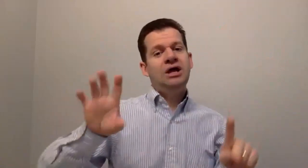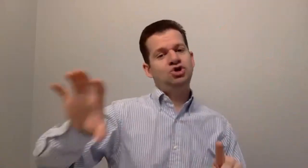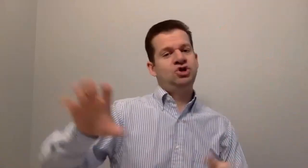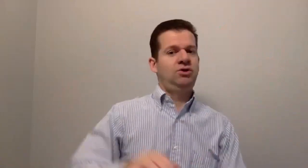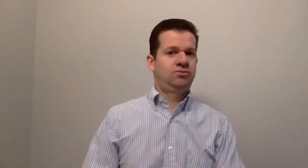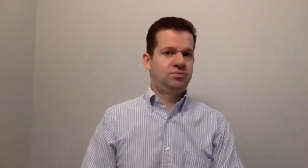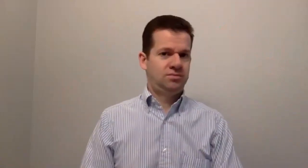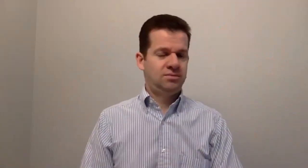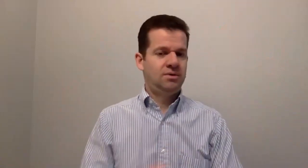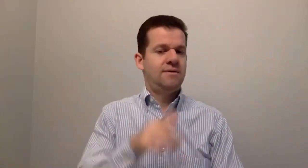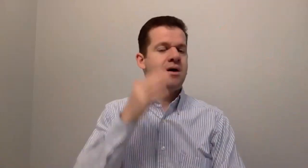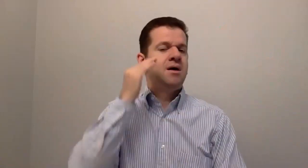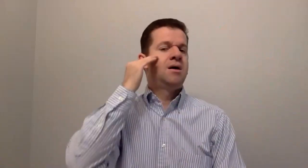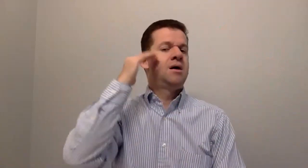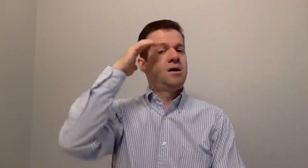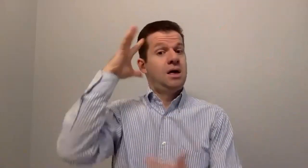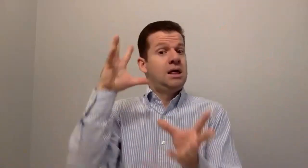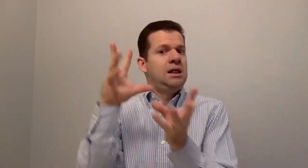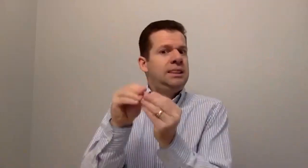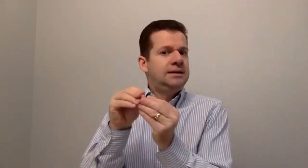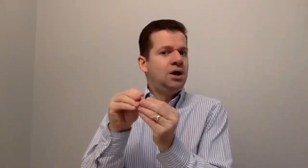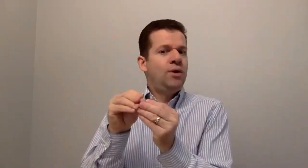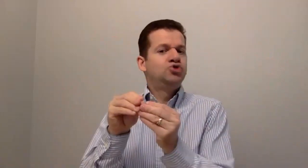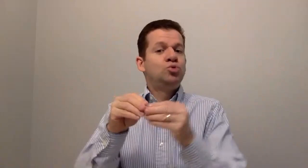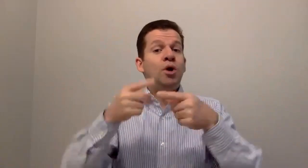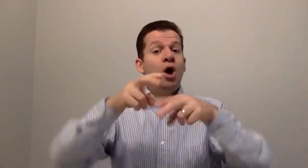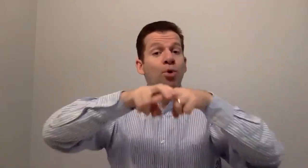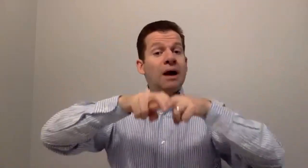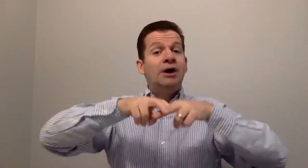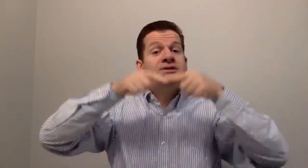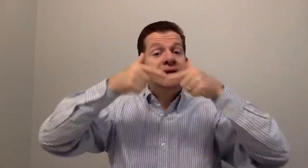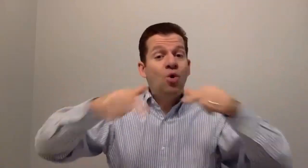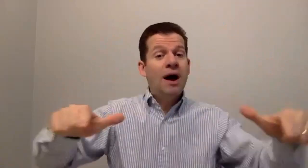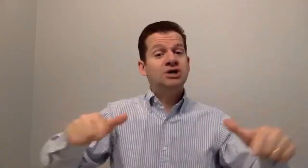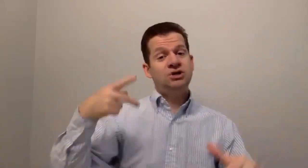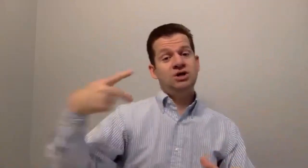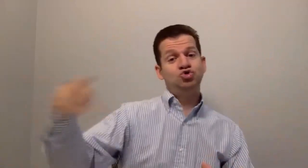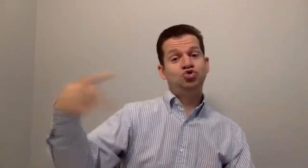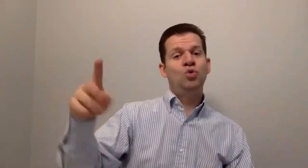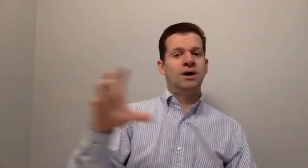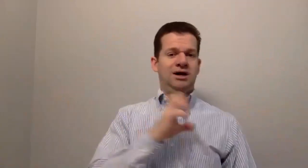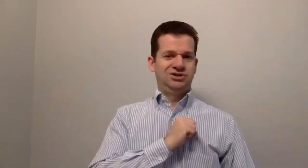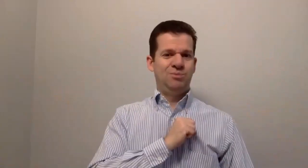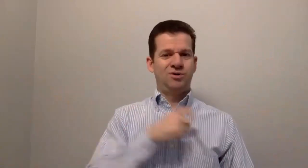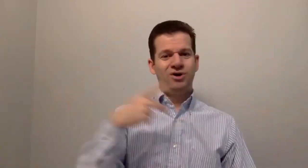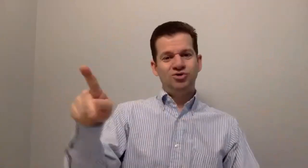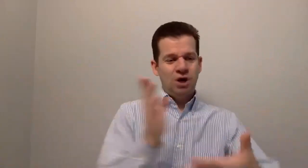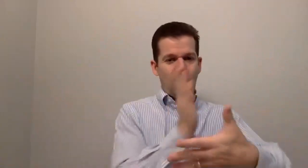diferente jeito. Ah, entendeu o resumo? Por causa linguagem sua de amor. Seu,